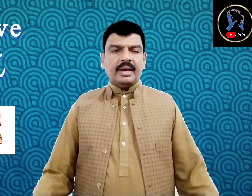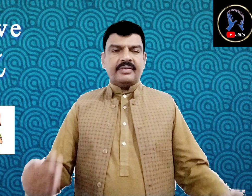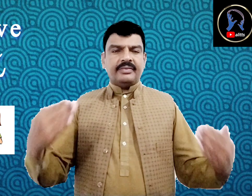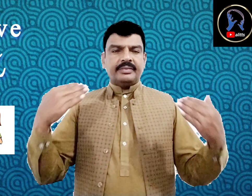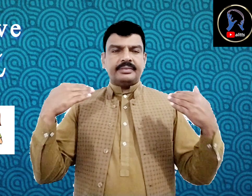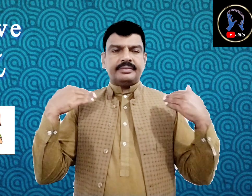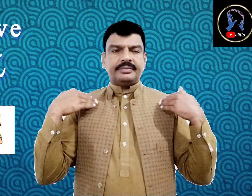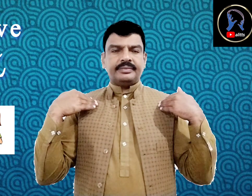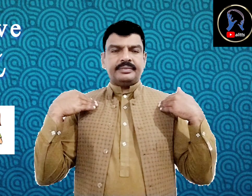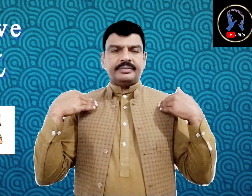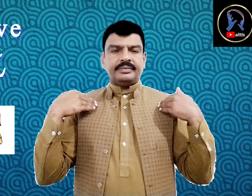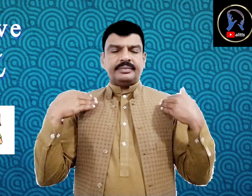हैव।